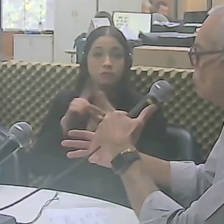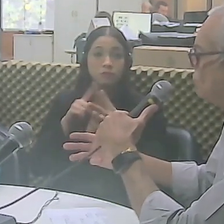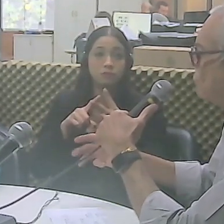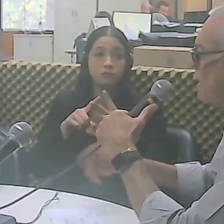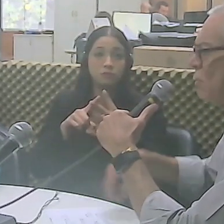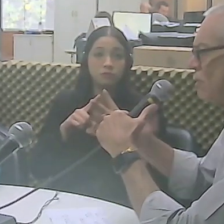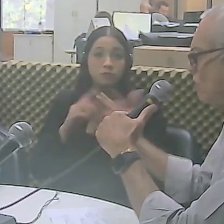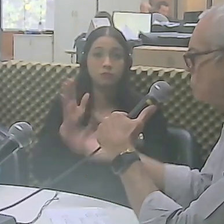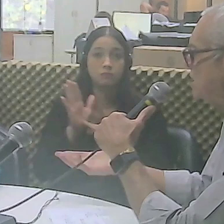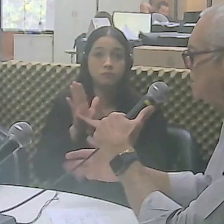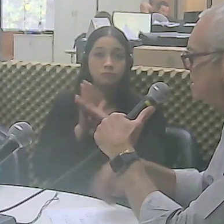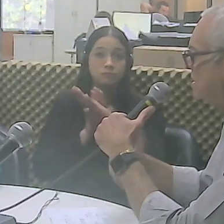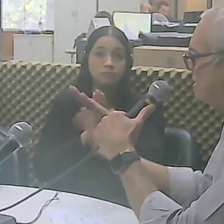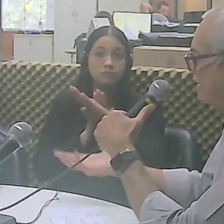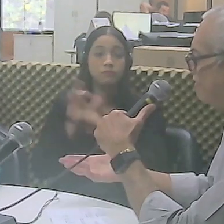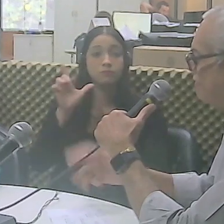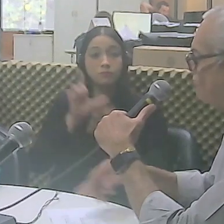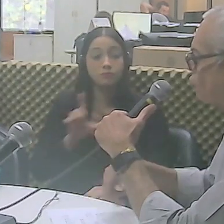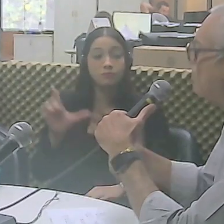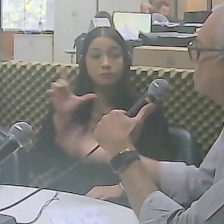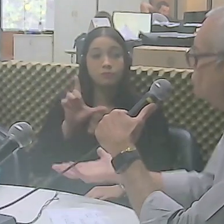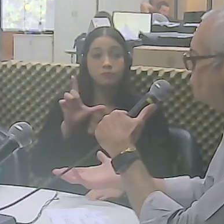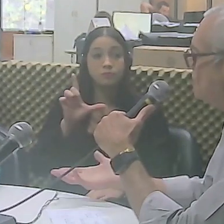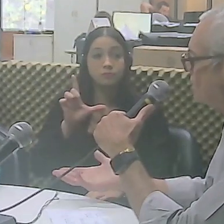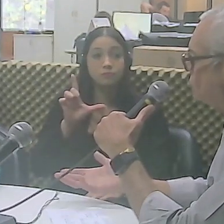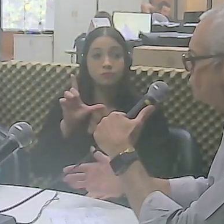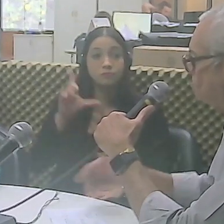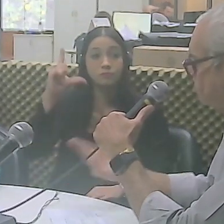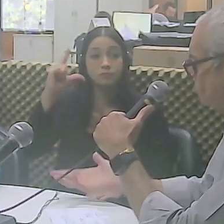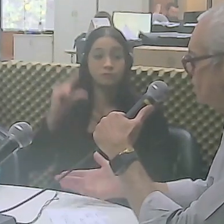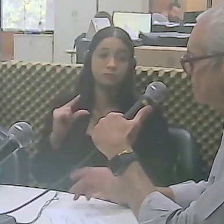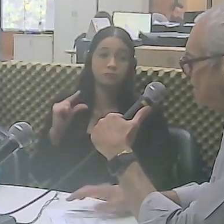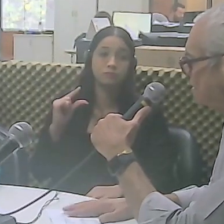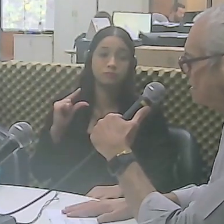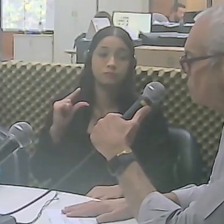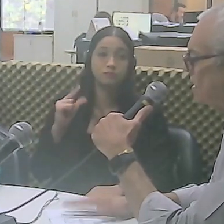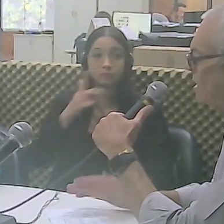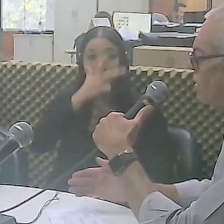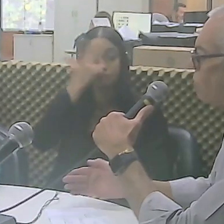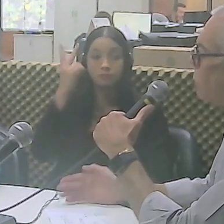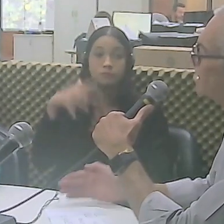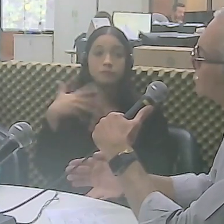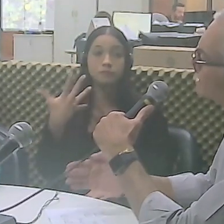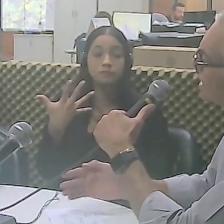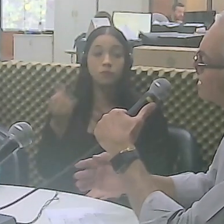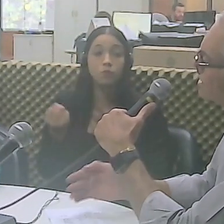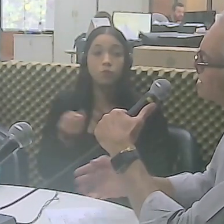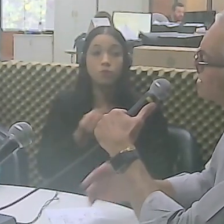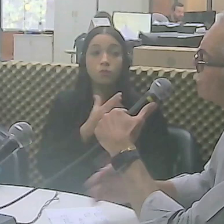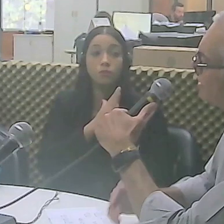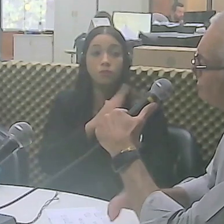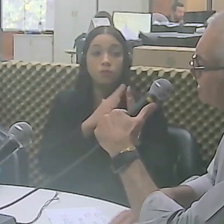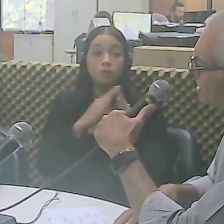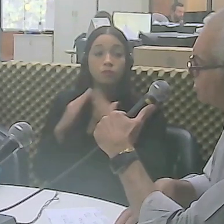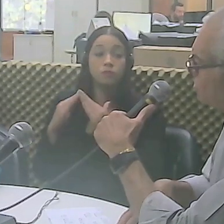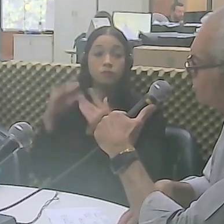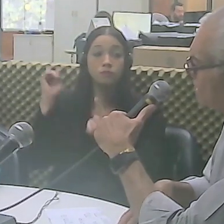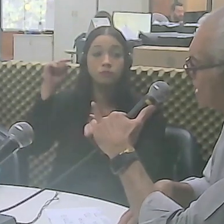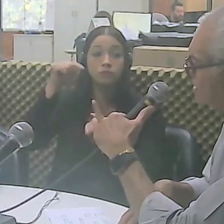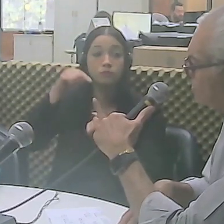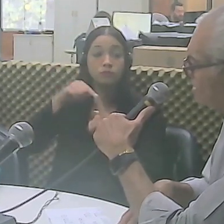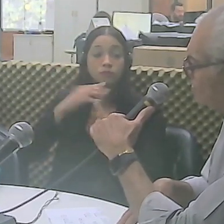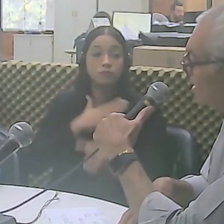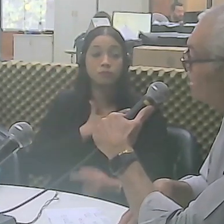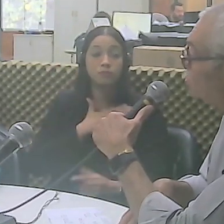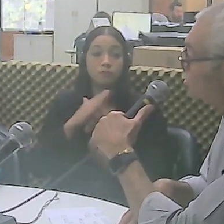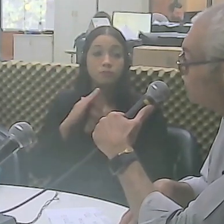um volume maior, com certeza sobra muito menos para os demais. Então, assim, quantas casas estão previstas para o Minha